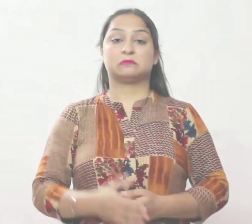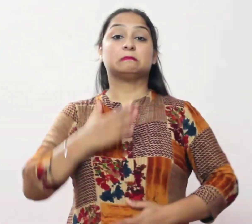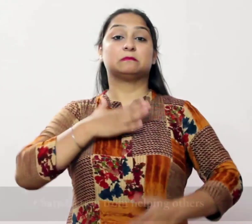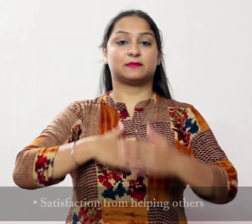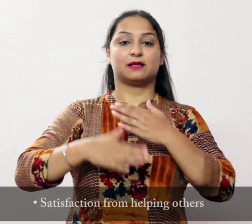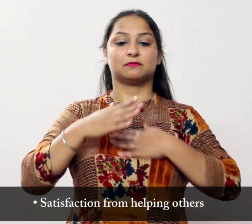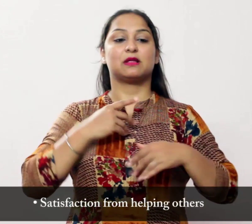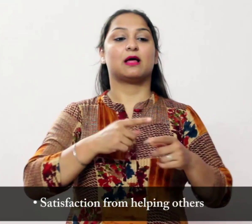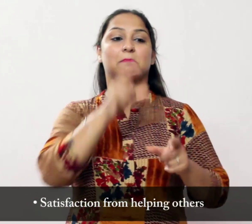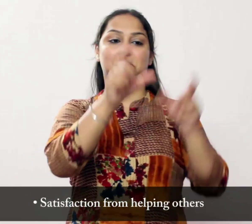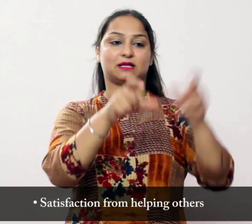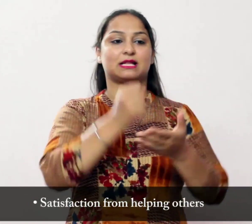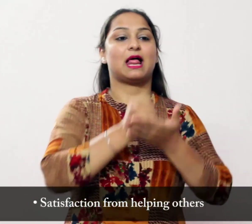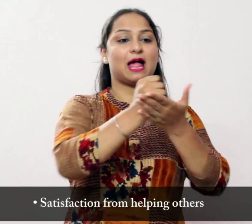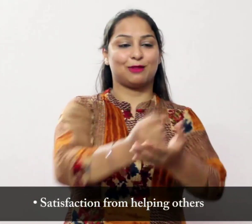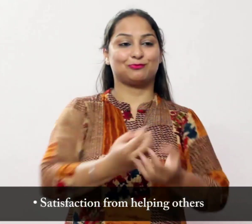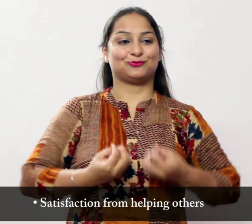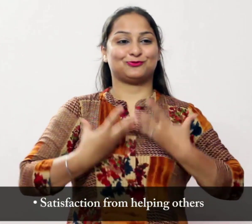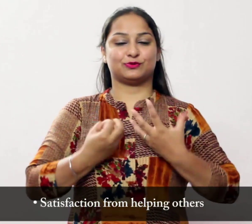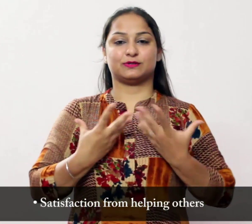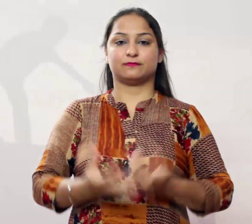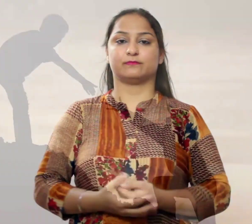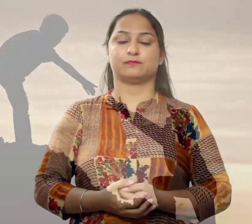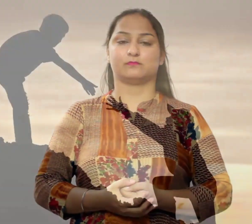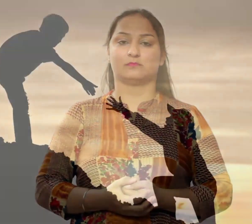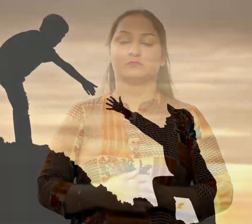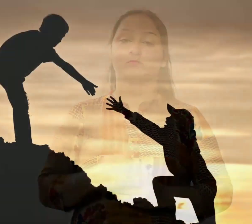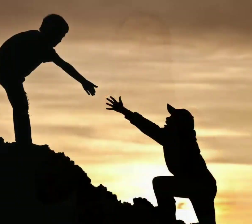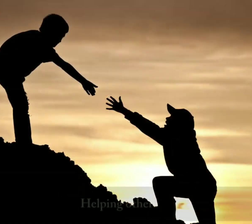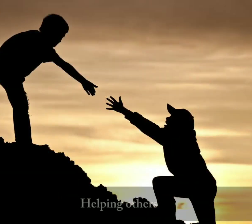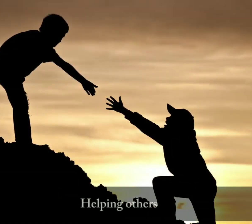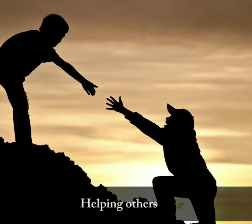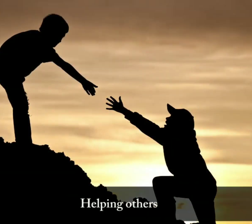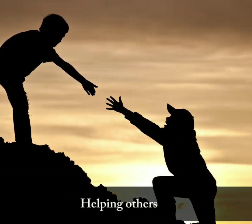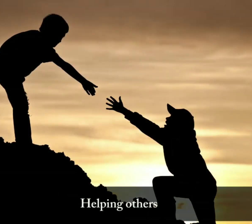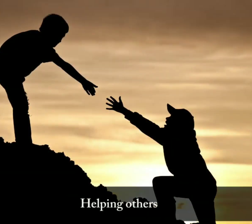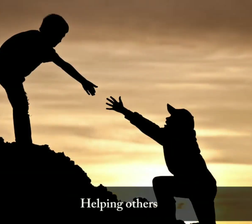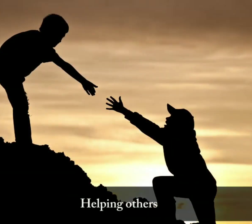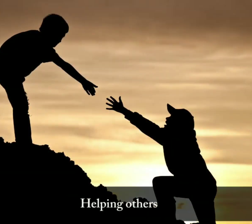दूसरों की मदद करने से संतुष्टि। दूसरों की मदद करना।